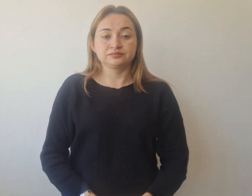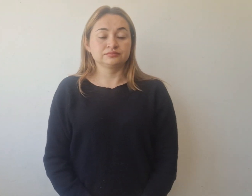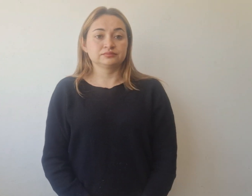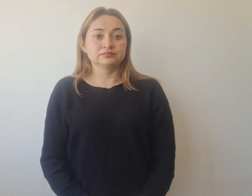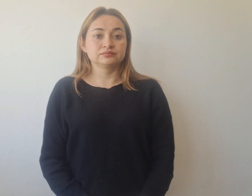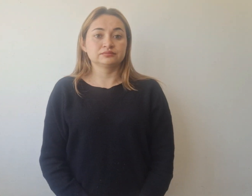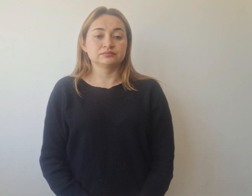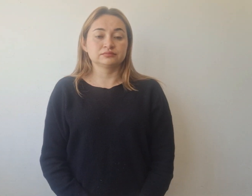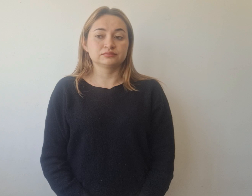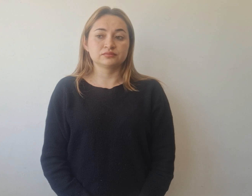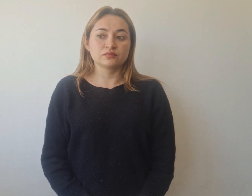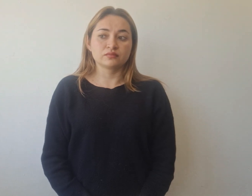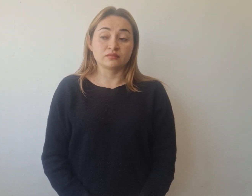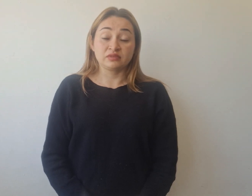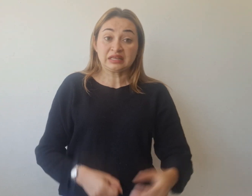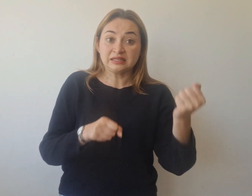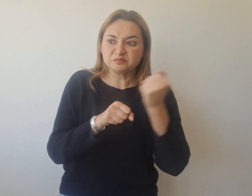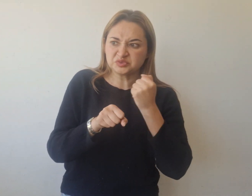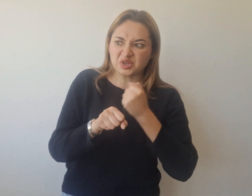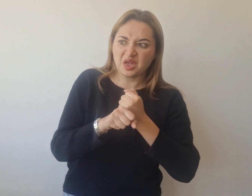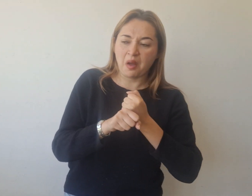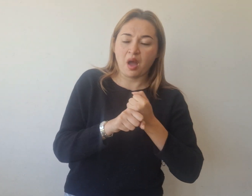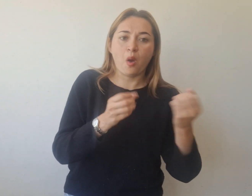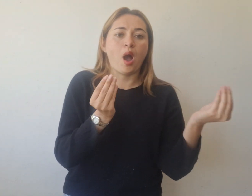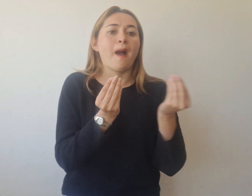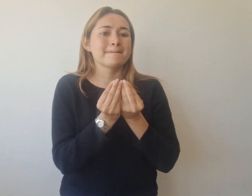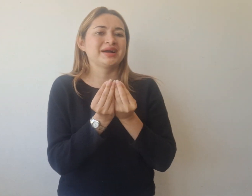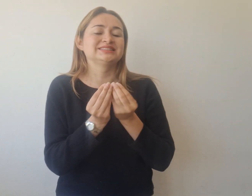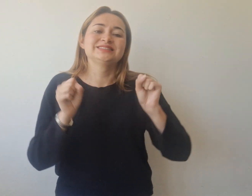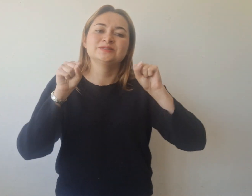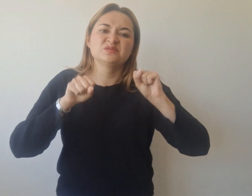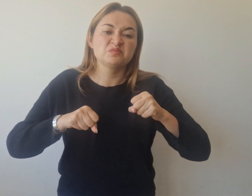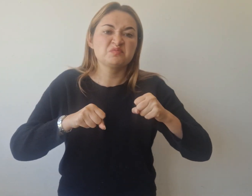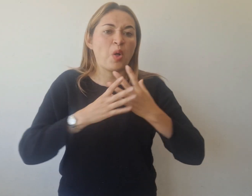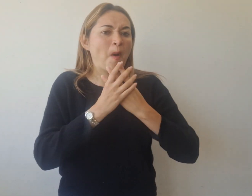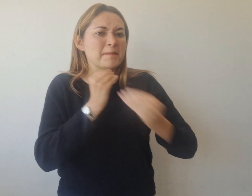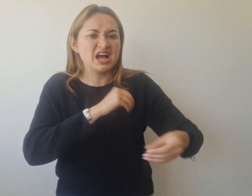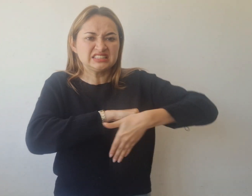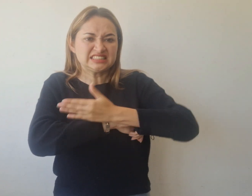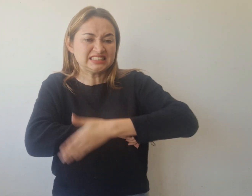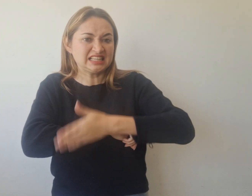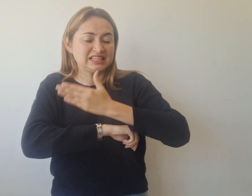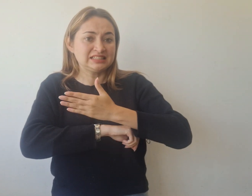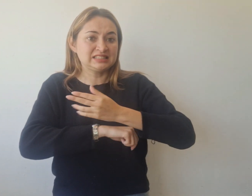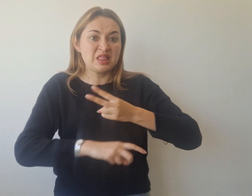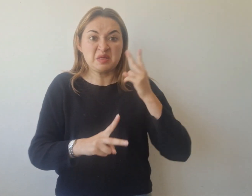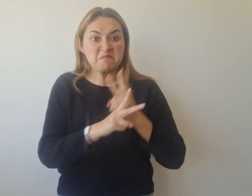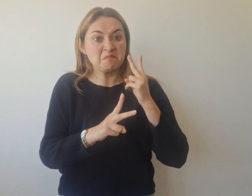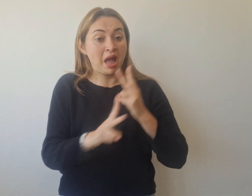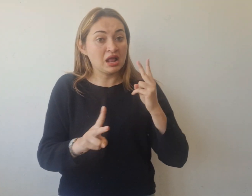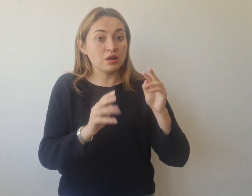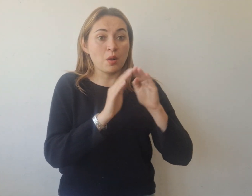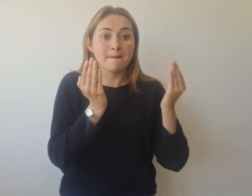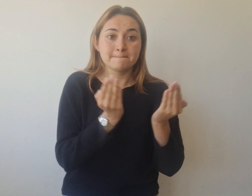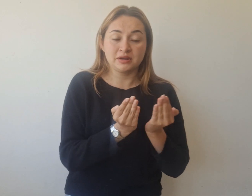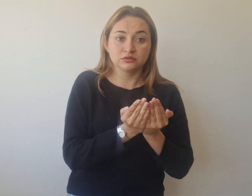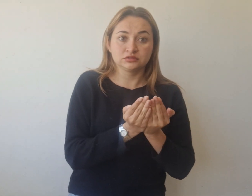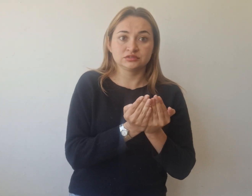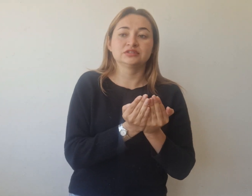Metoclopramida trabajo articulado logró que se sacarán de las calles personas que afectaban los entornos escolares probaban a estudiantes